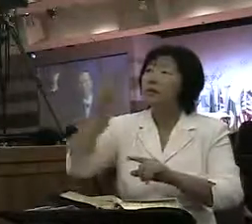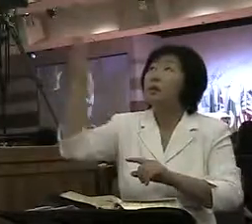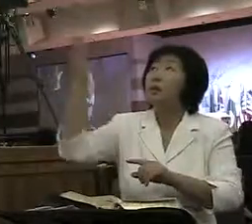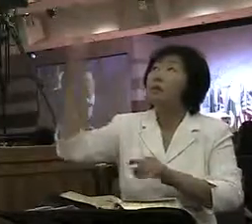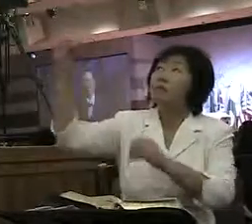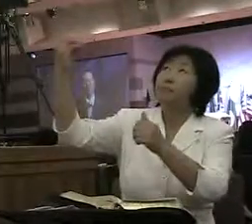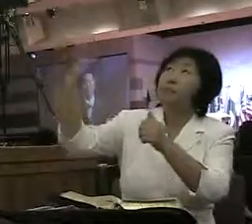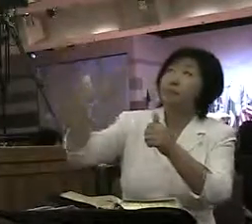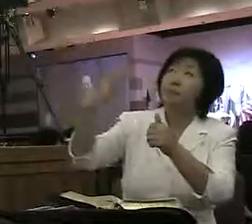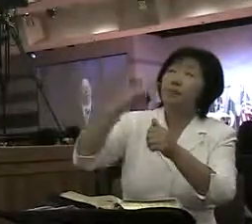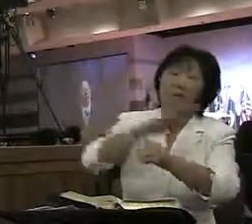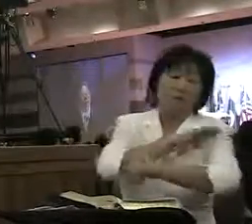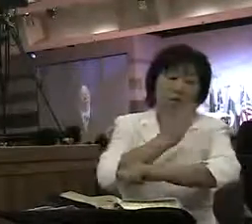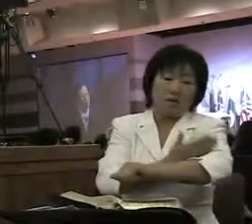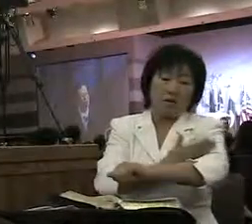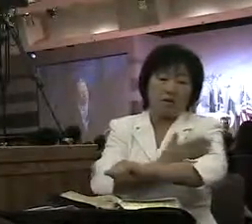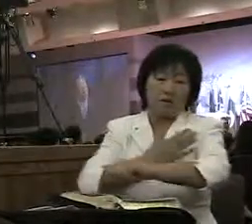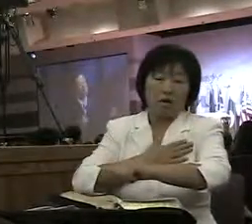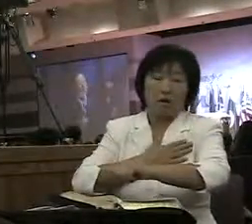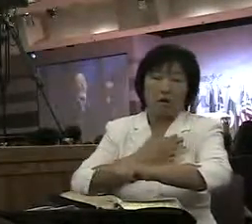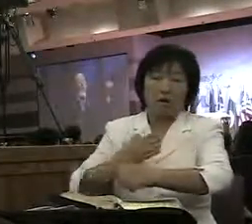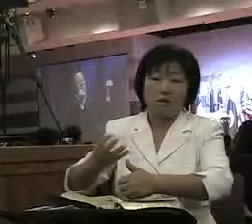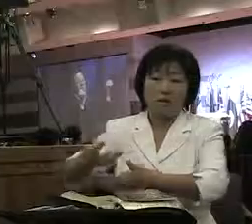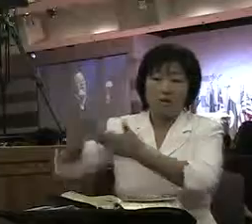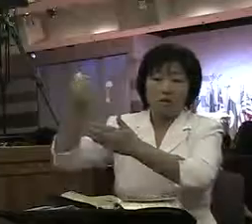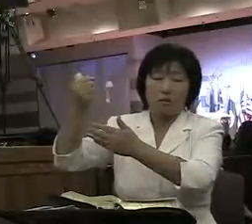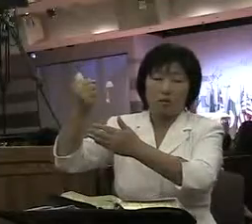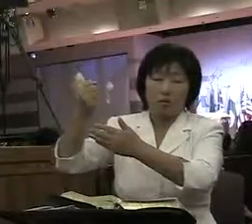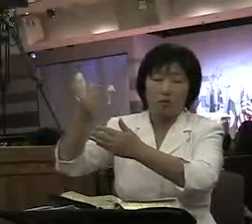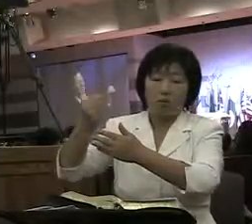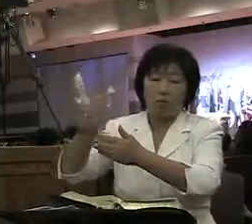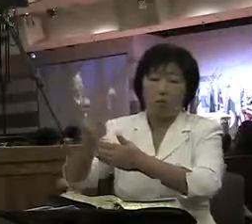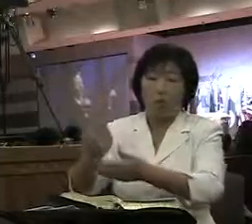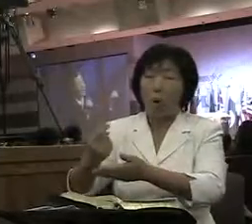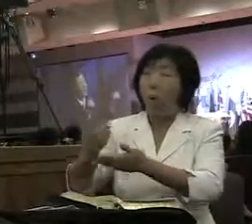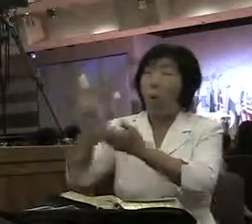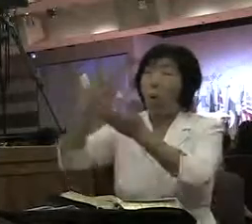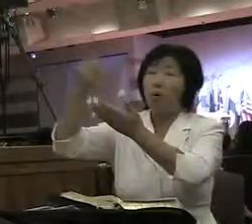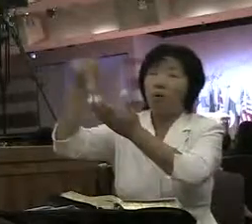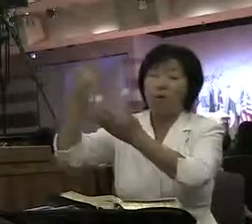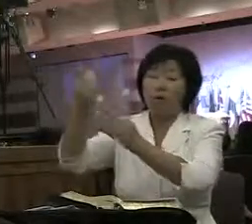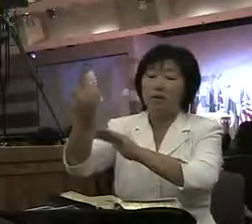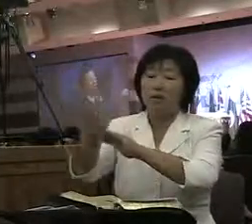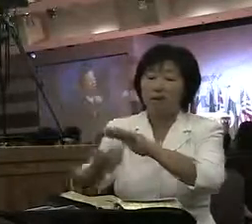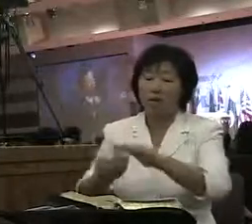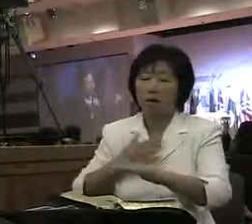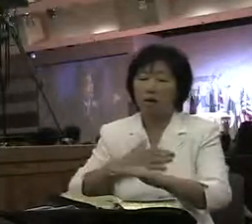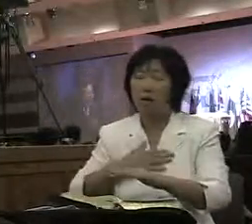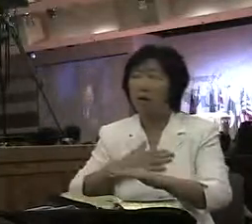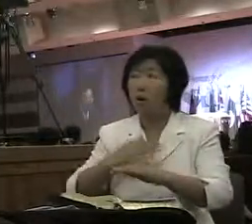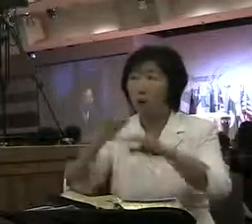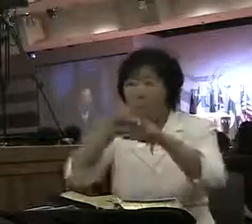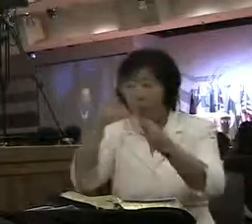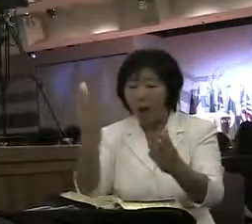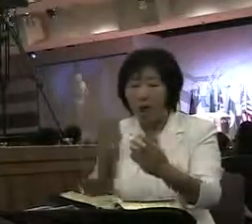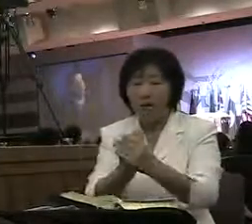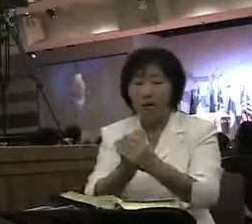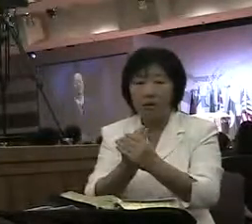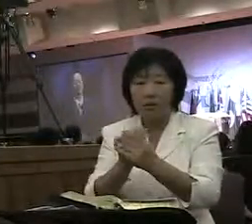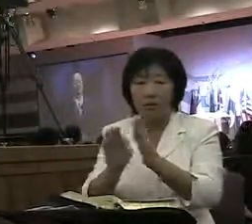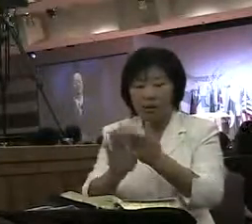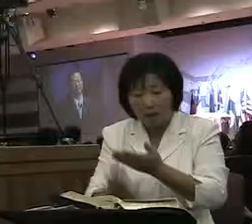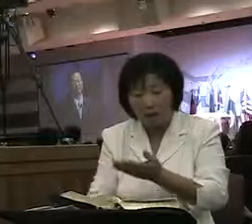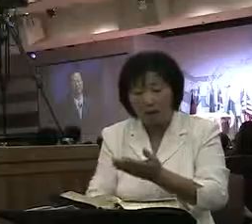그의 빛과 그의 능력으로 나를 지켜 올리시는다. 올리시기 전에 나를 완전히 낮추시는 것을